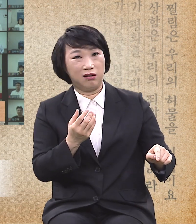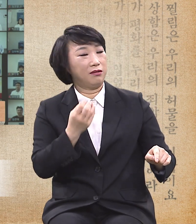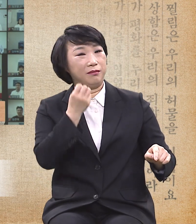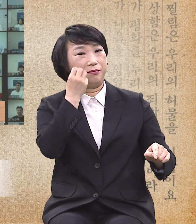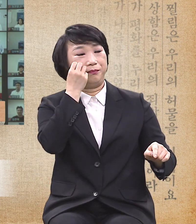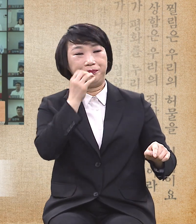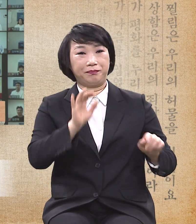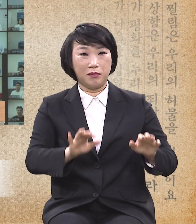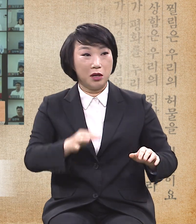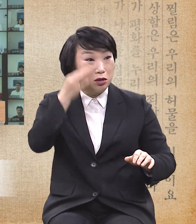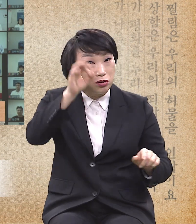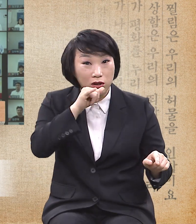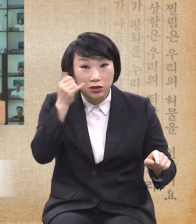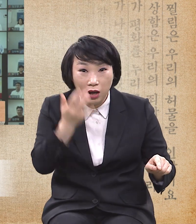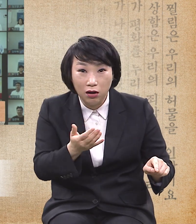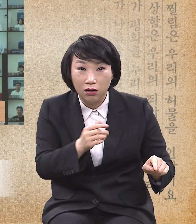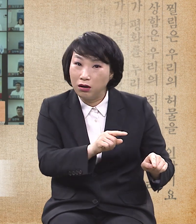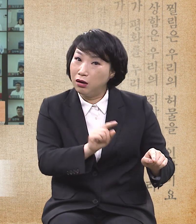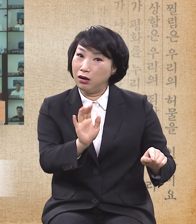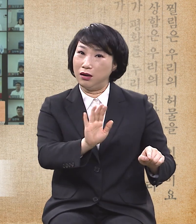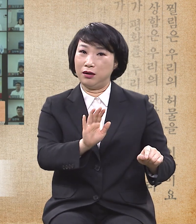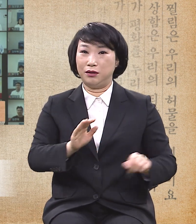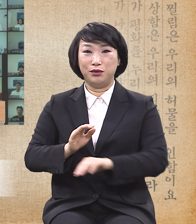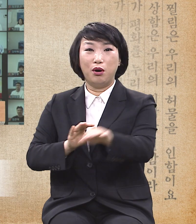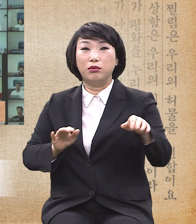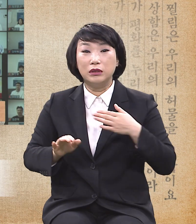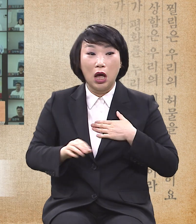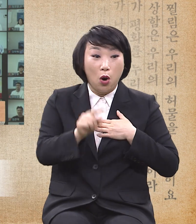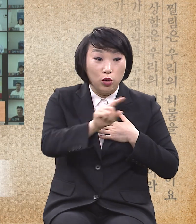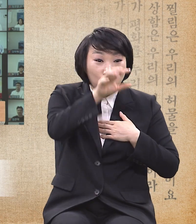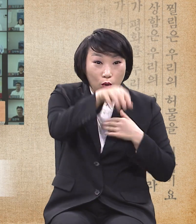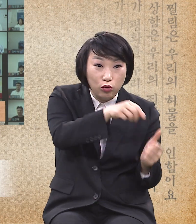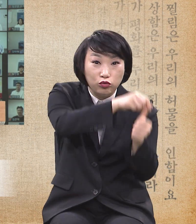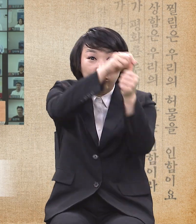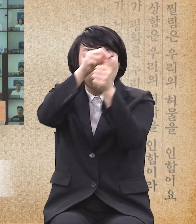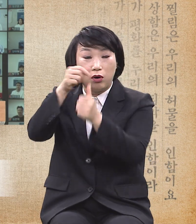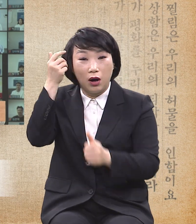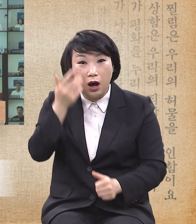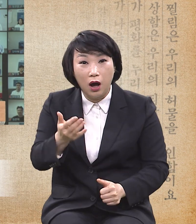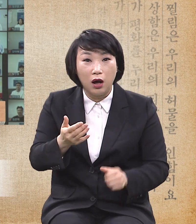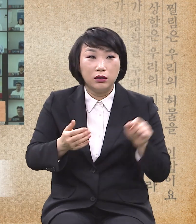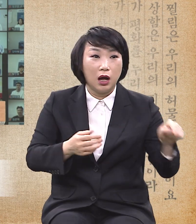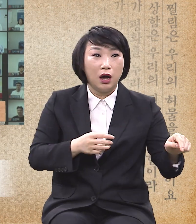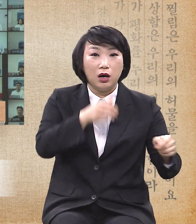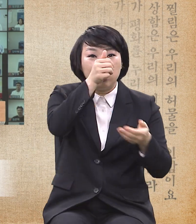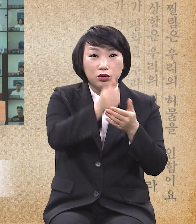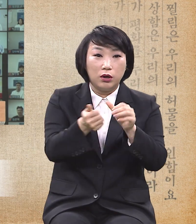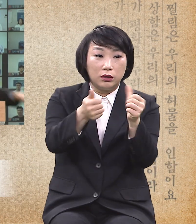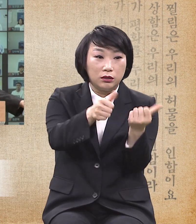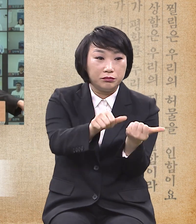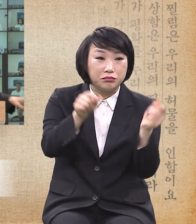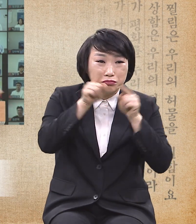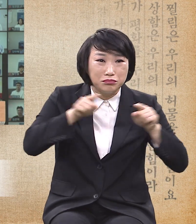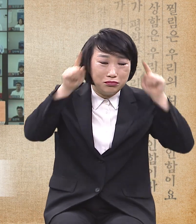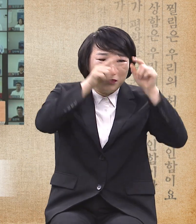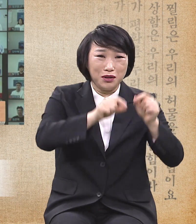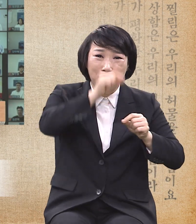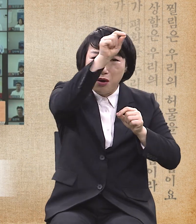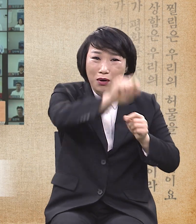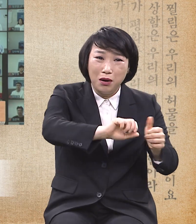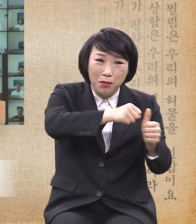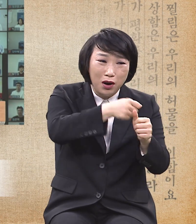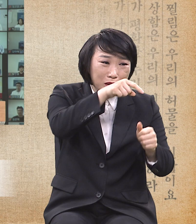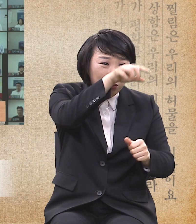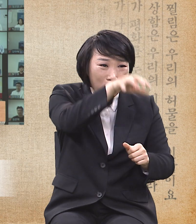말이요. 인정하겠느냐 그 말이요. 우리 어디서 구원받았냐 이 말이요. 죄와 사망과 지옥의 영원한